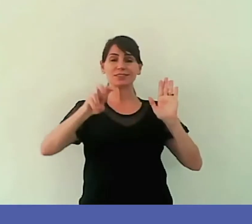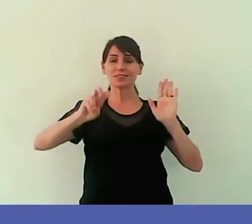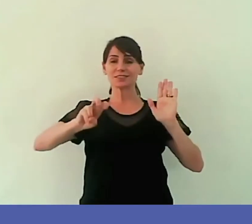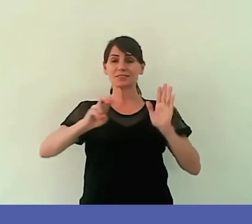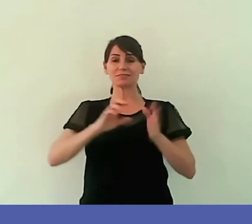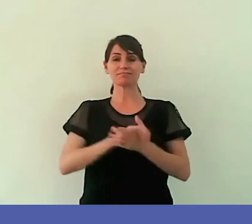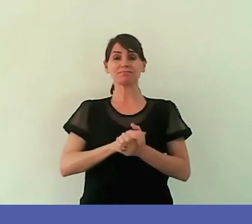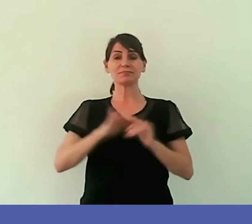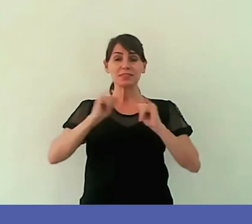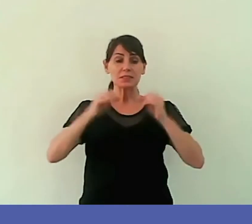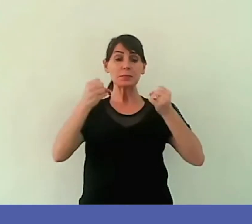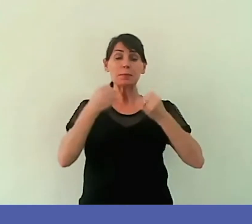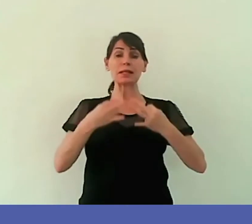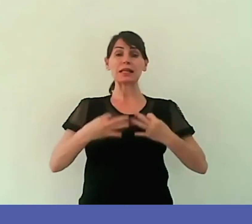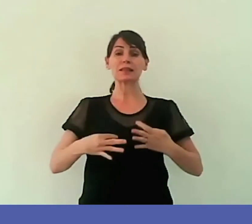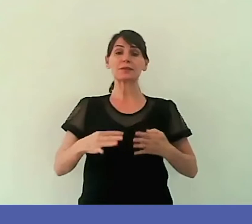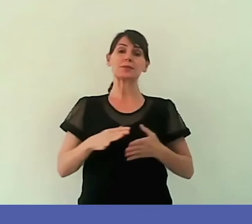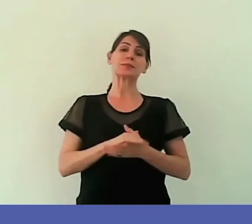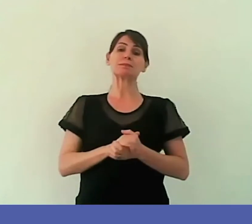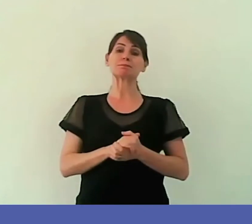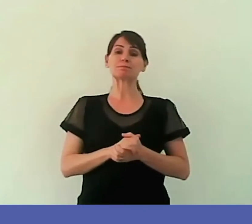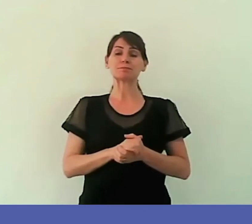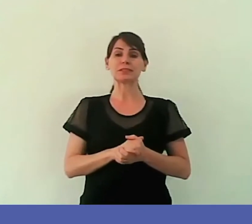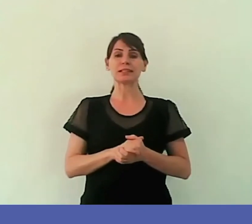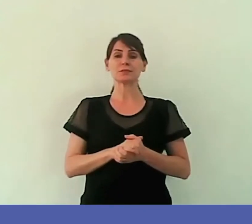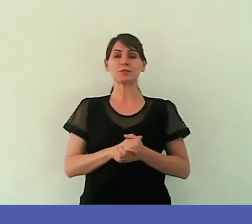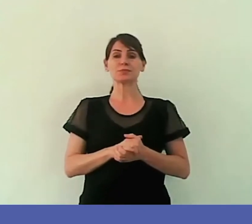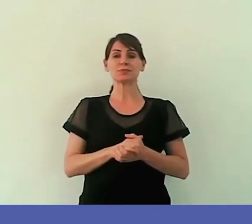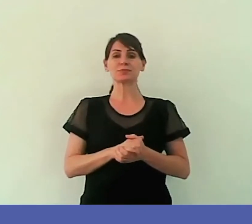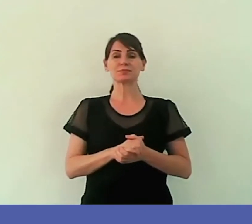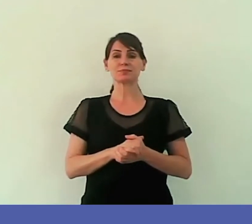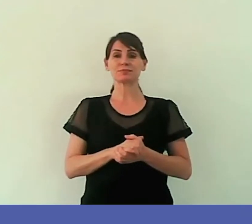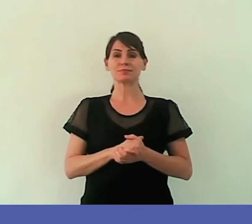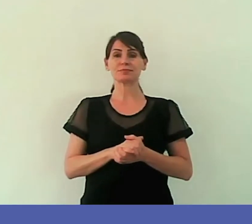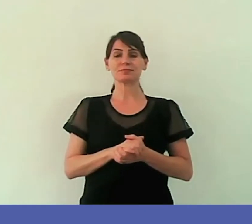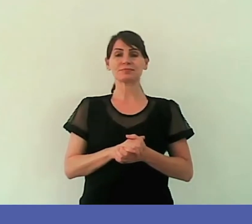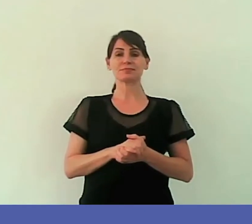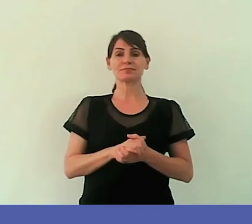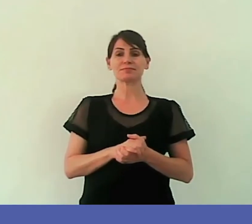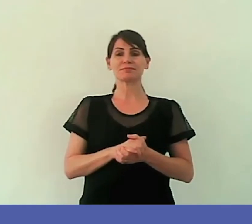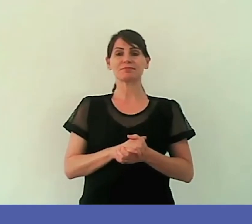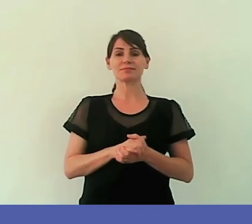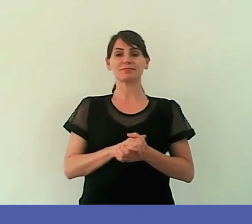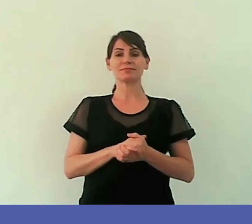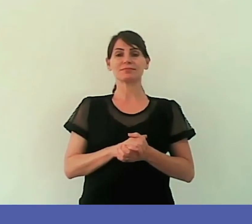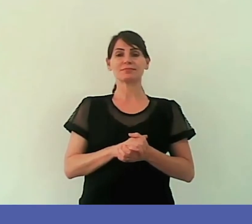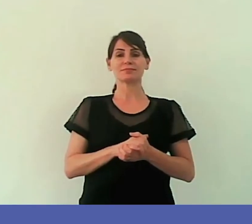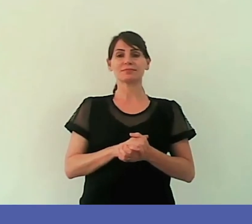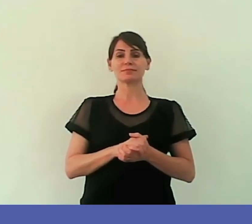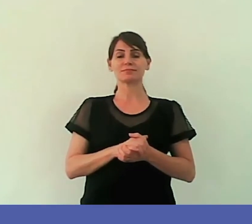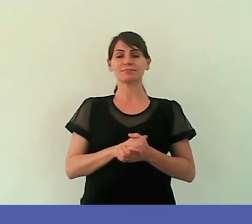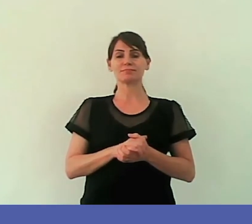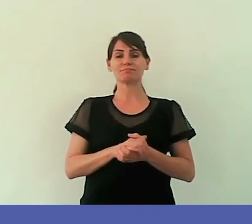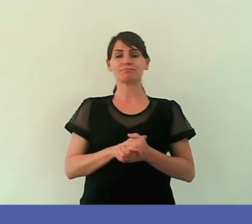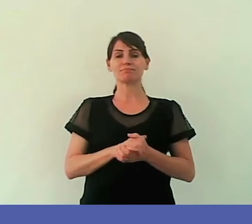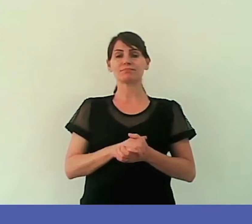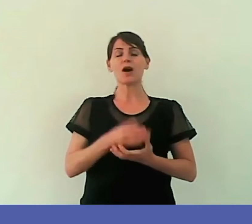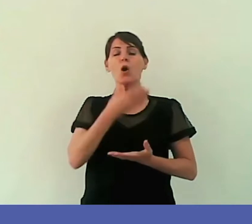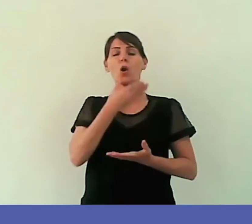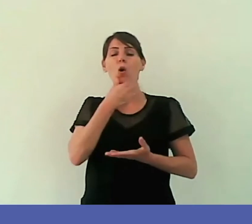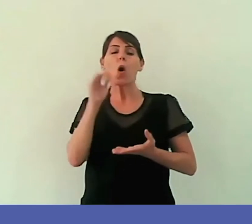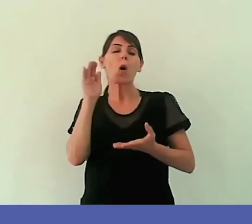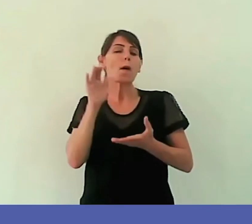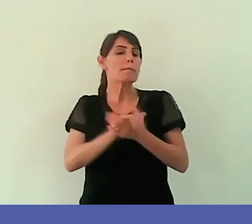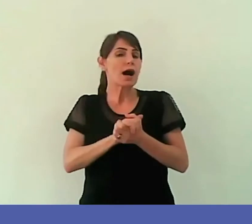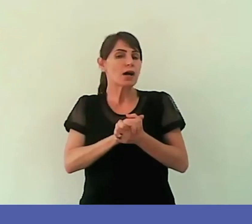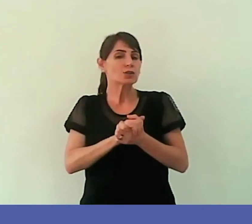o quê? Maridos, amai